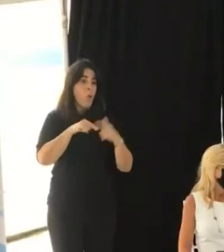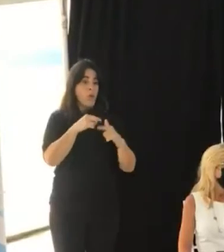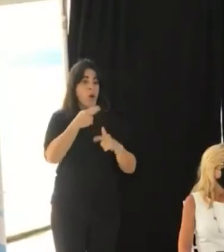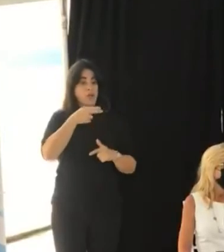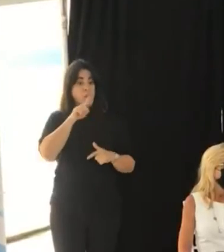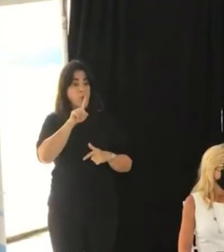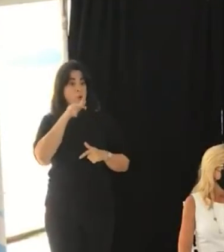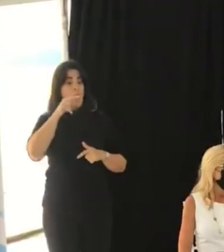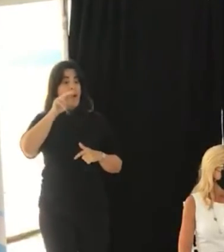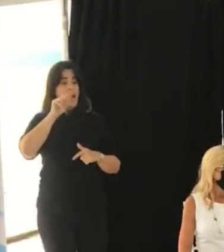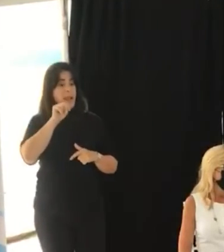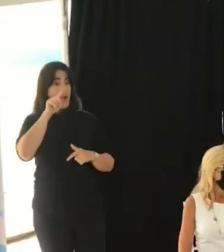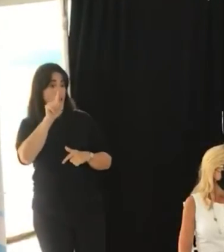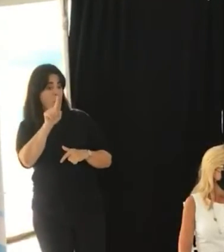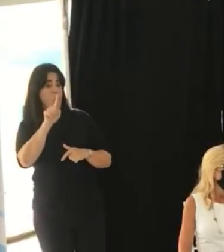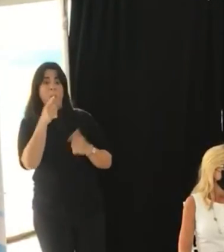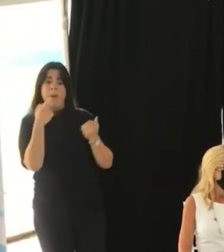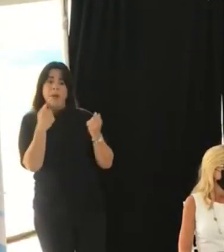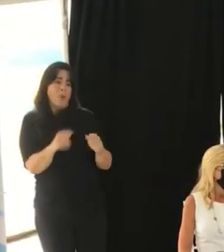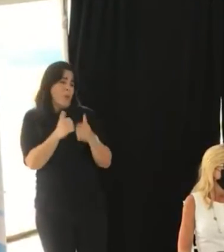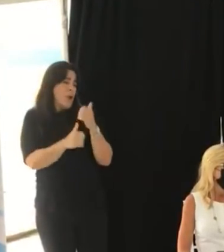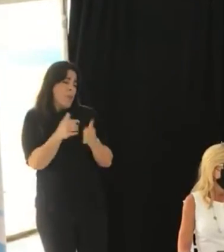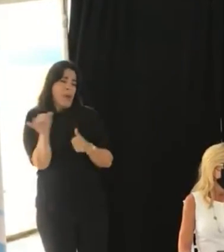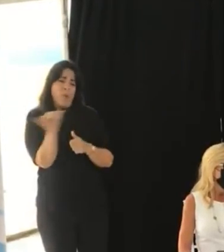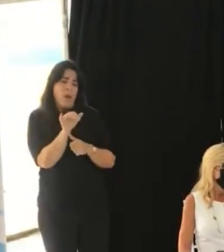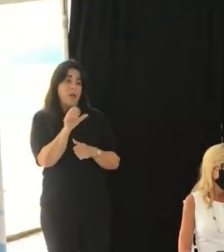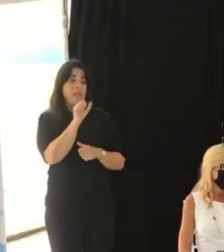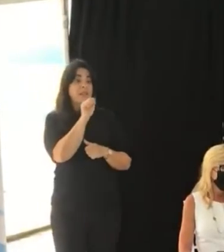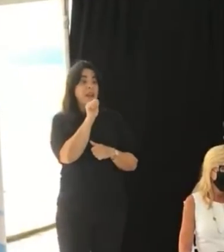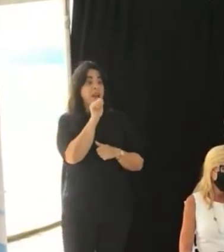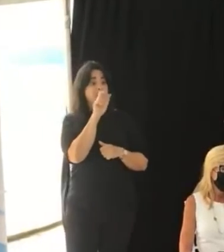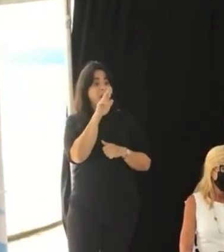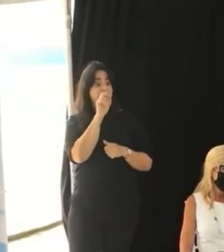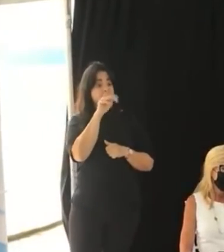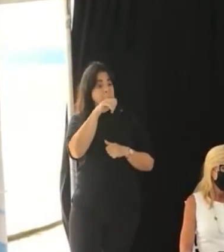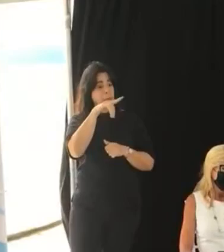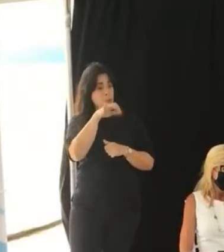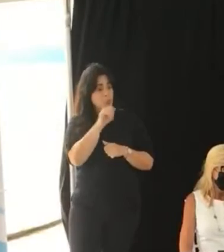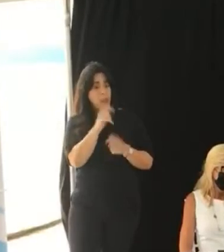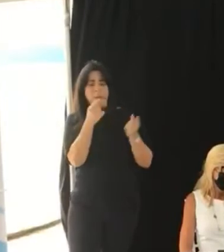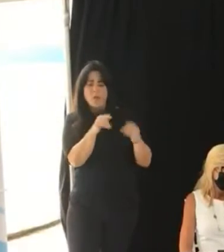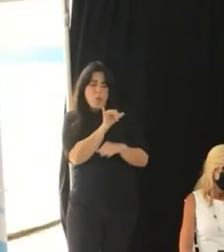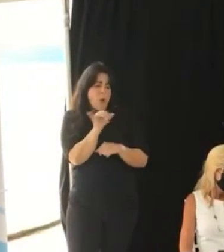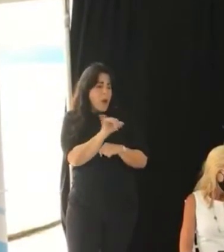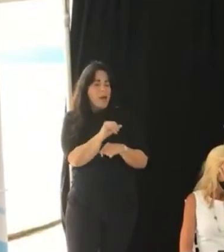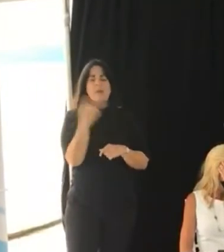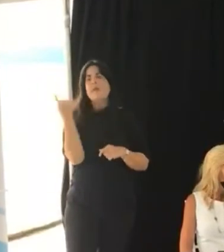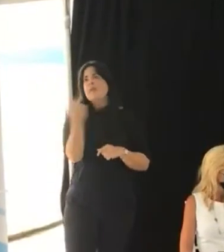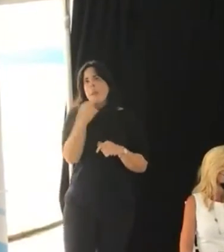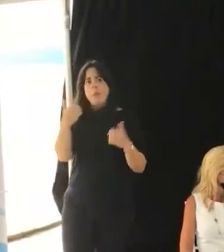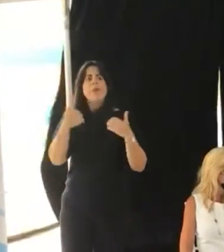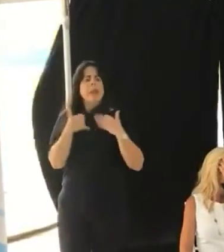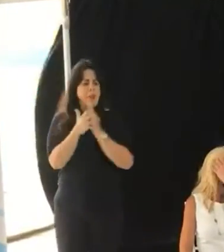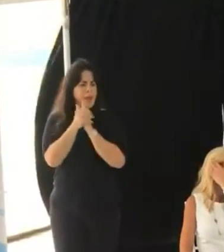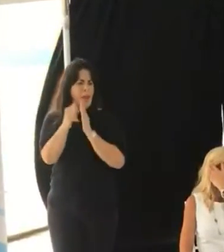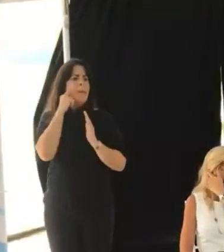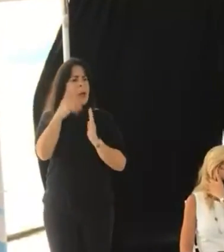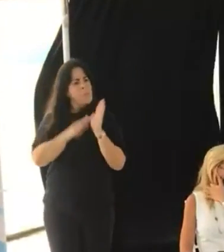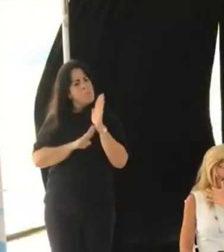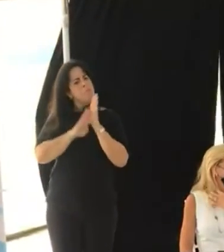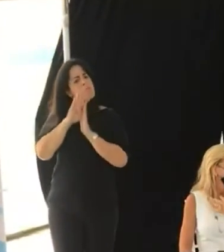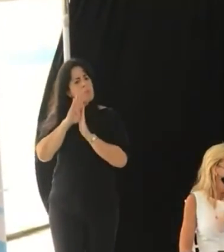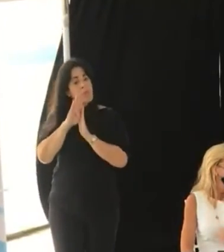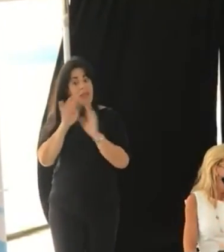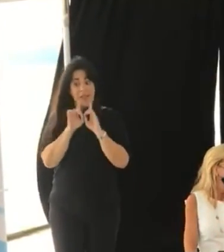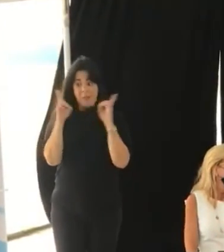lo más probable es que hayamos tenido el mismo problema. Cuando vino el sarampión, siempre vamos a tener la capacidad de mejorar. Y